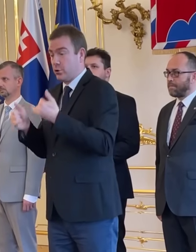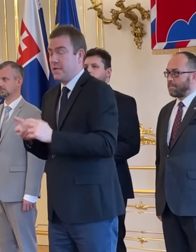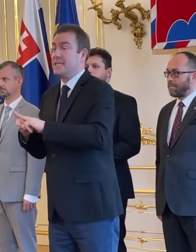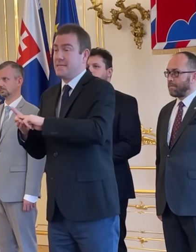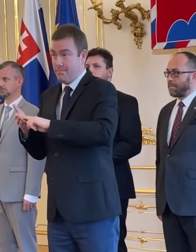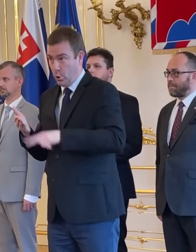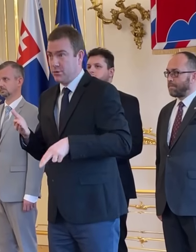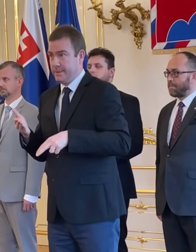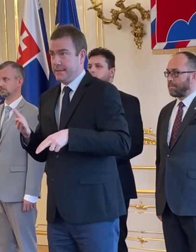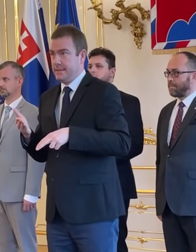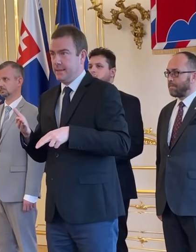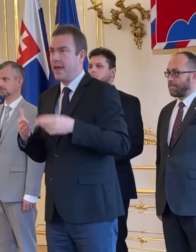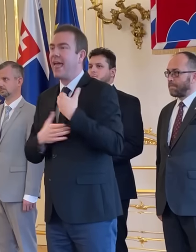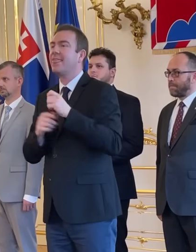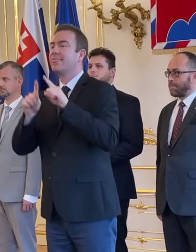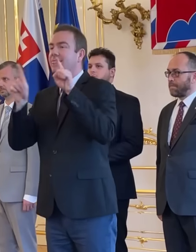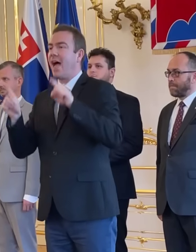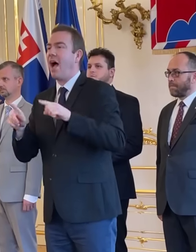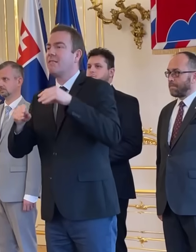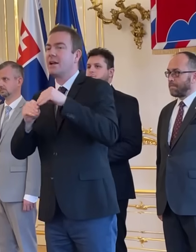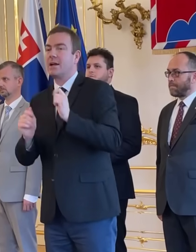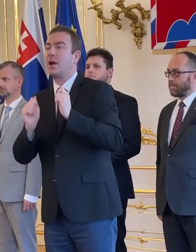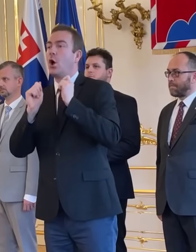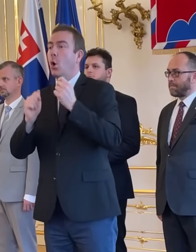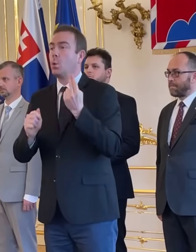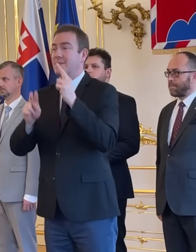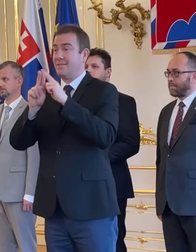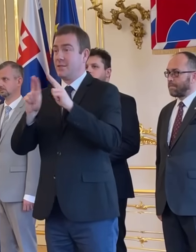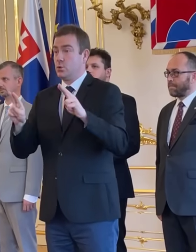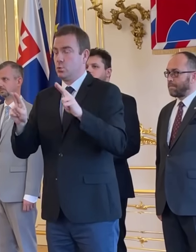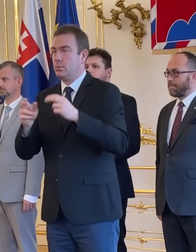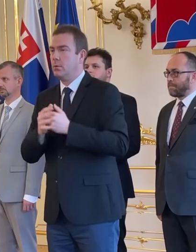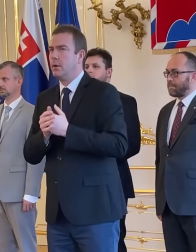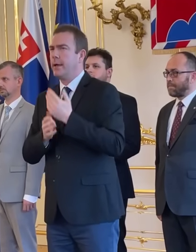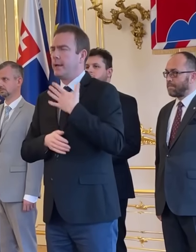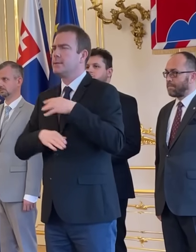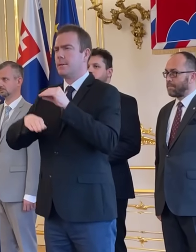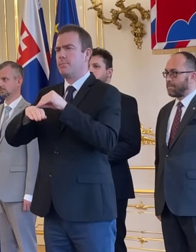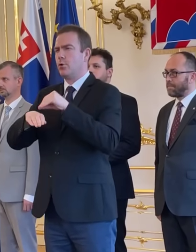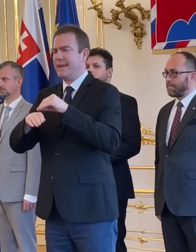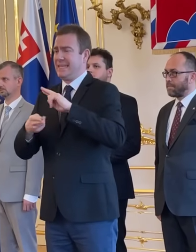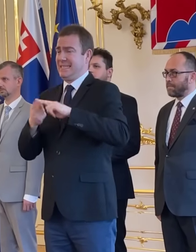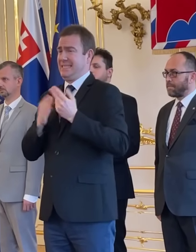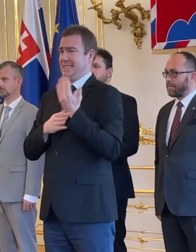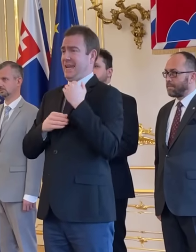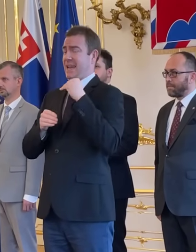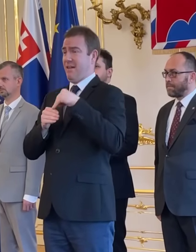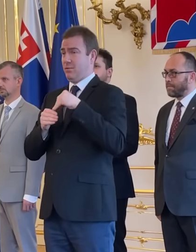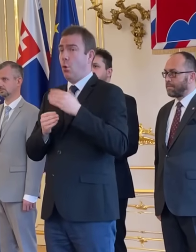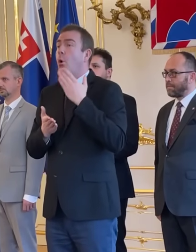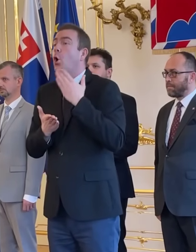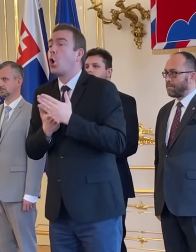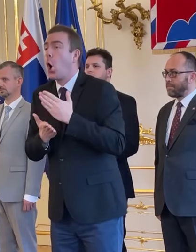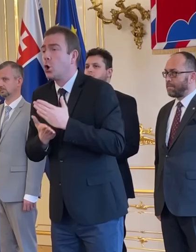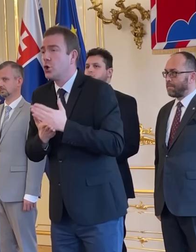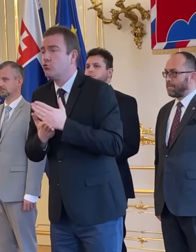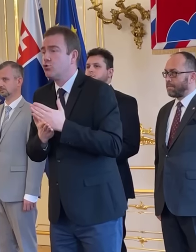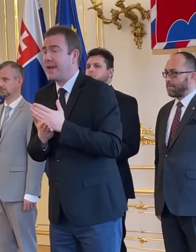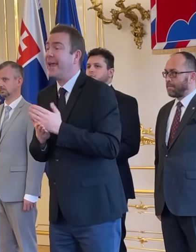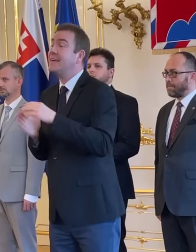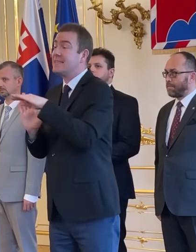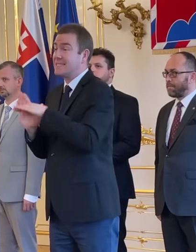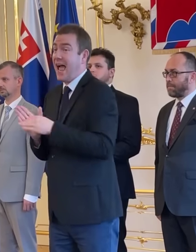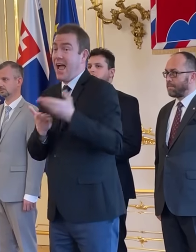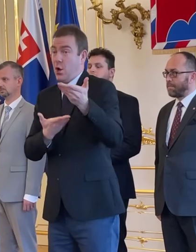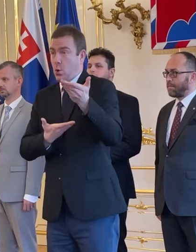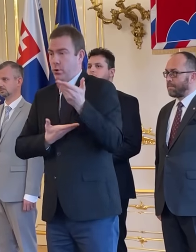súd. Chcem povedať, že v stredu v podvečerných hodinách nám bol zákon konečne doručený. Do dvoch dňoch si ja urobím svoju prácu v